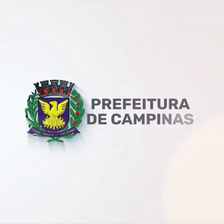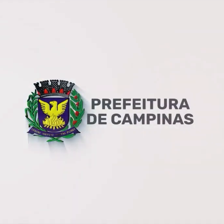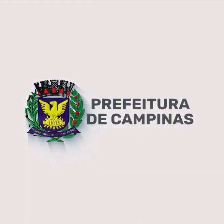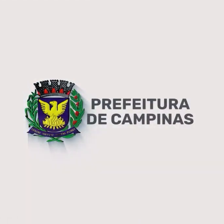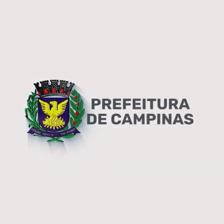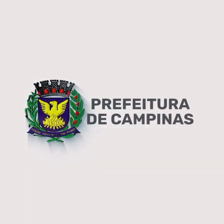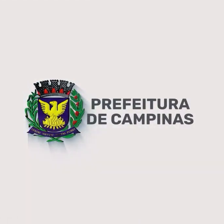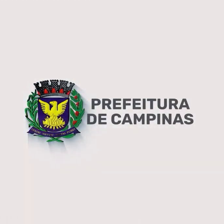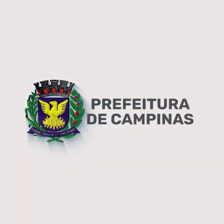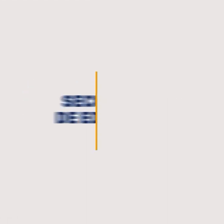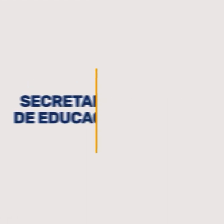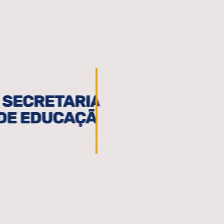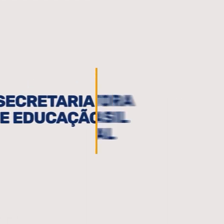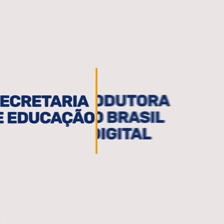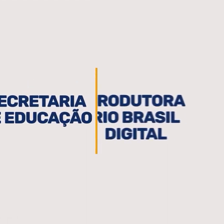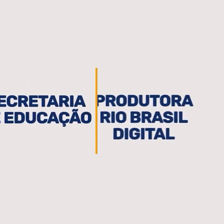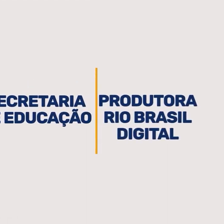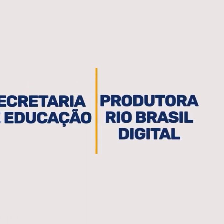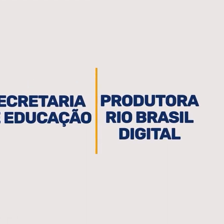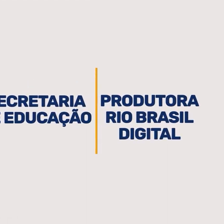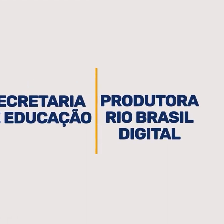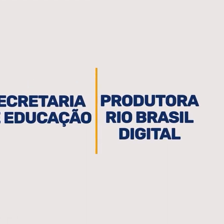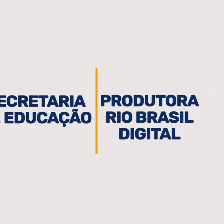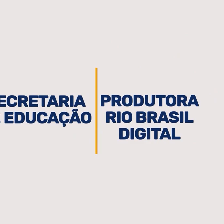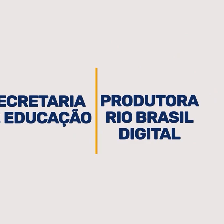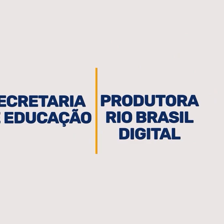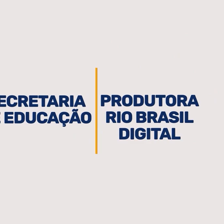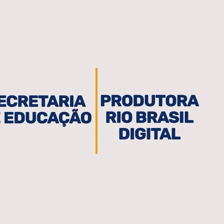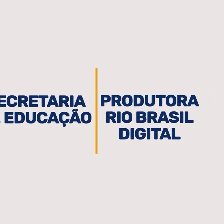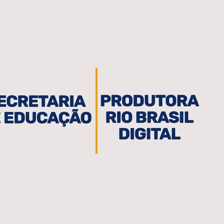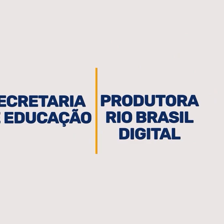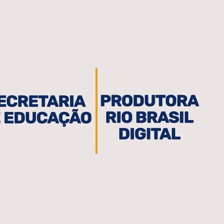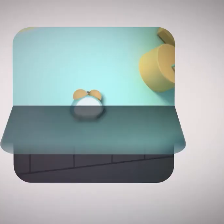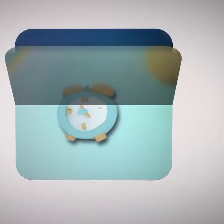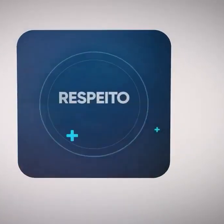Prefeitura de Campinas, Secretaria de Educação, Produtora Rio Brasil